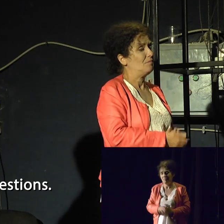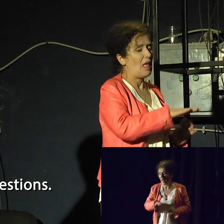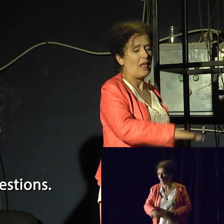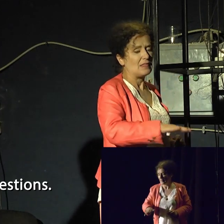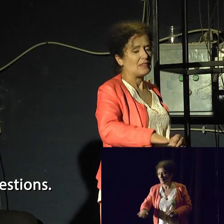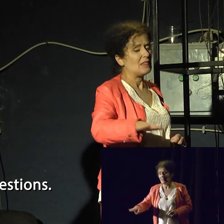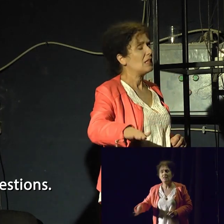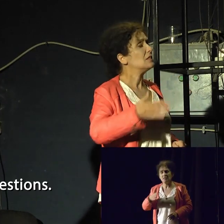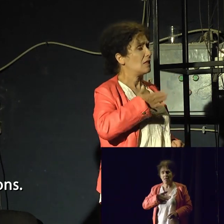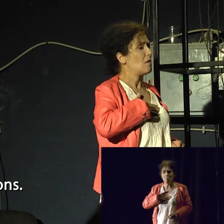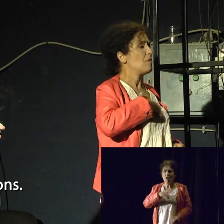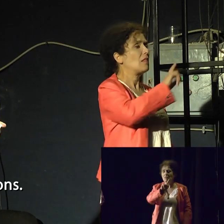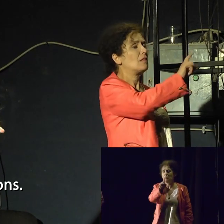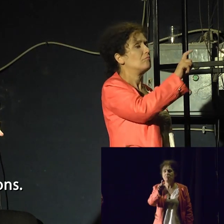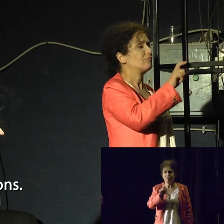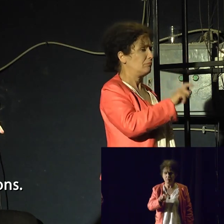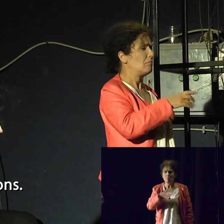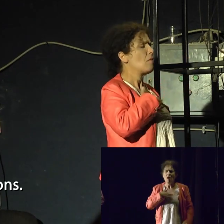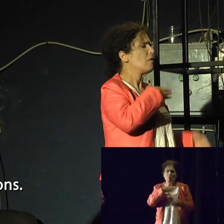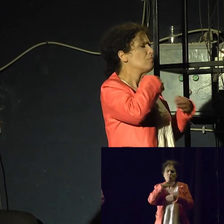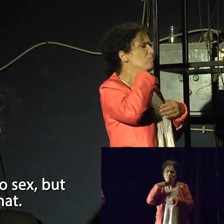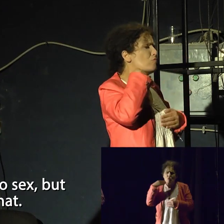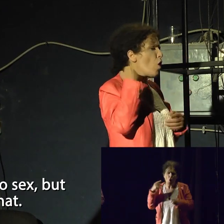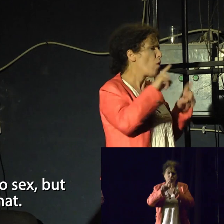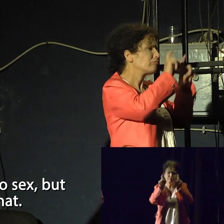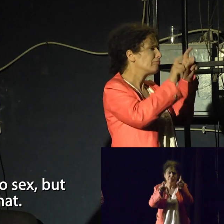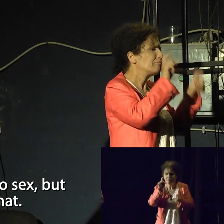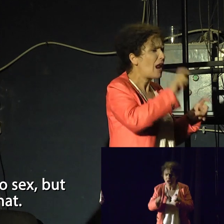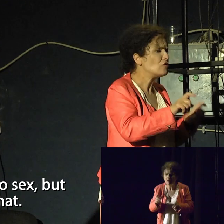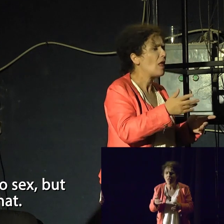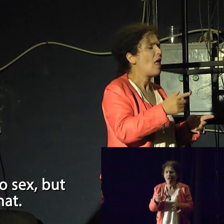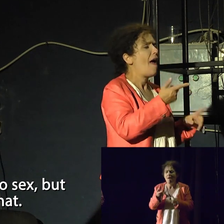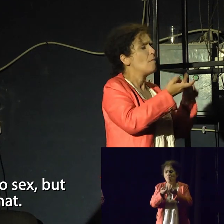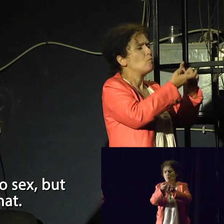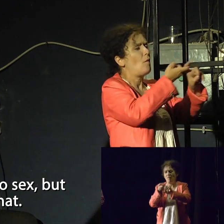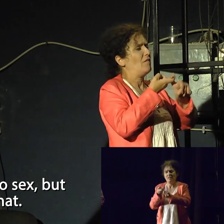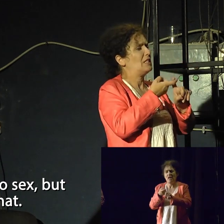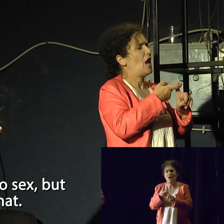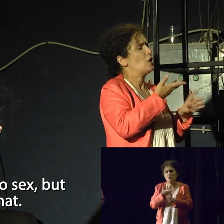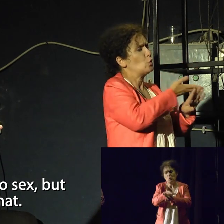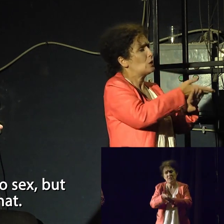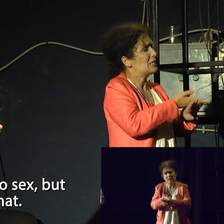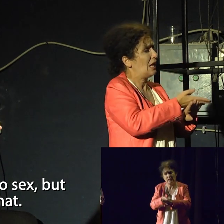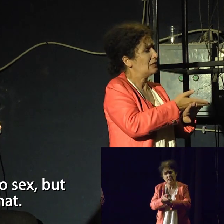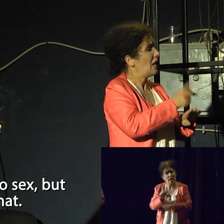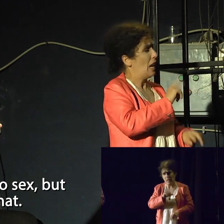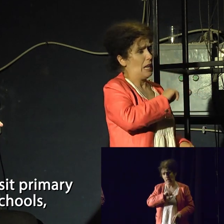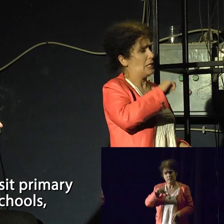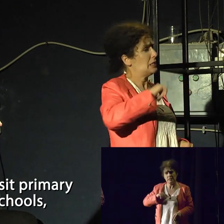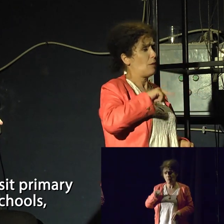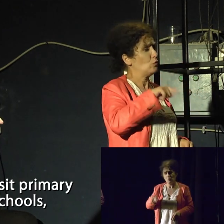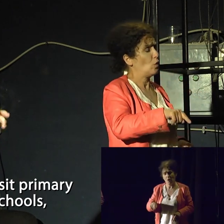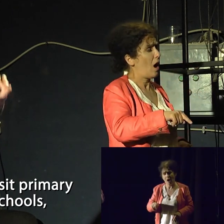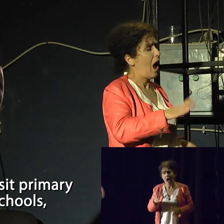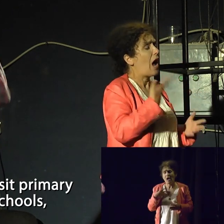Децата имаат прашања. Имаат многу прашања. Прашања кои што се поврзани со сексот, меѓутоа и не само со тоа.